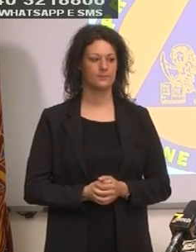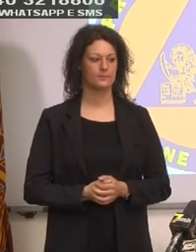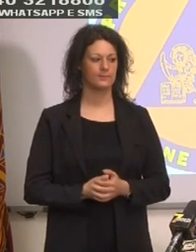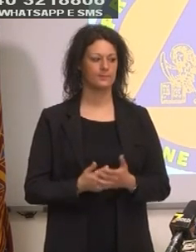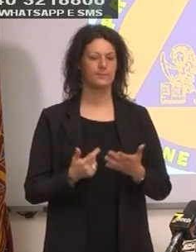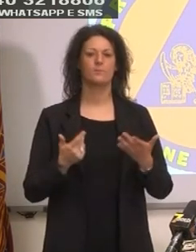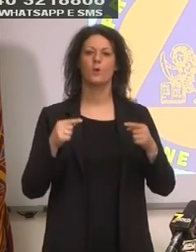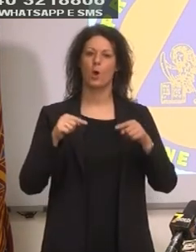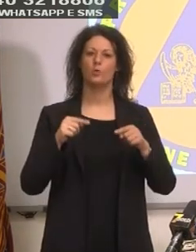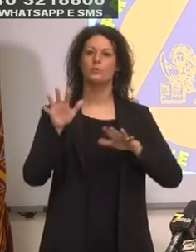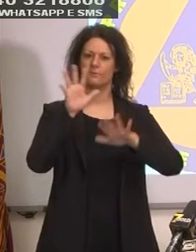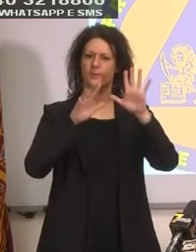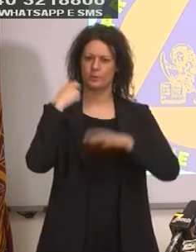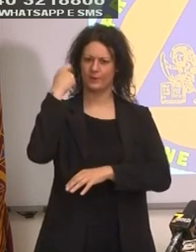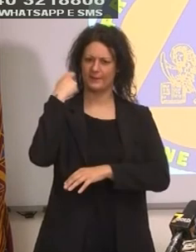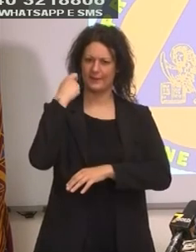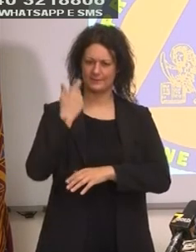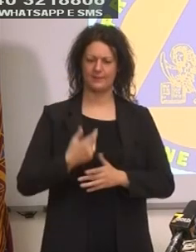Beh, insomma, oggi ci sono buoni argomenti.